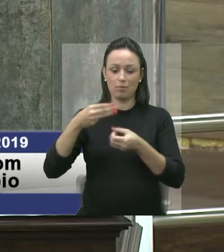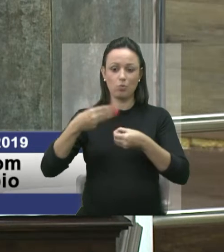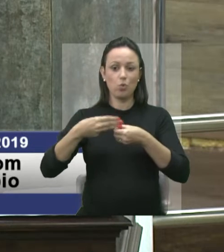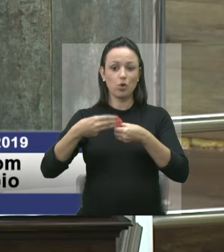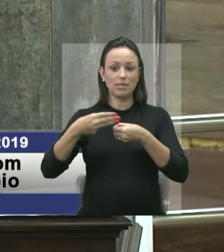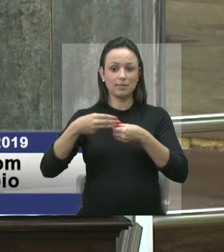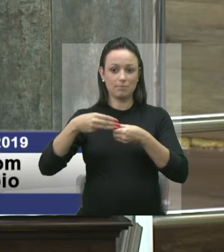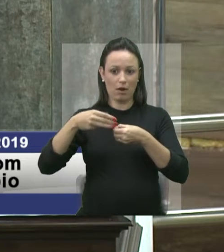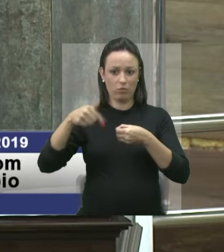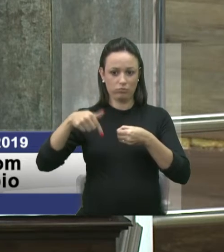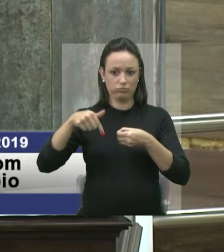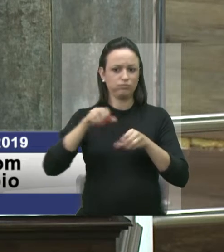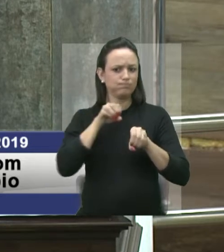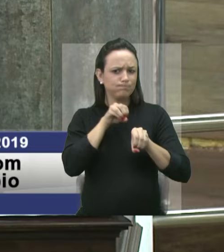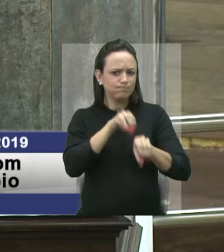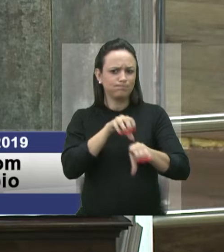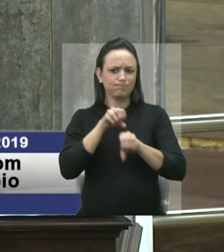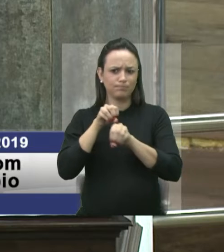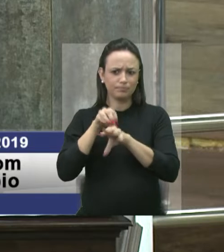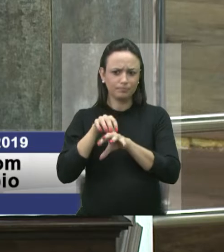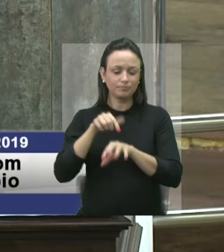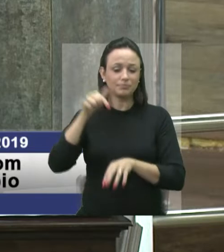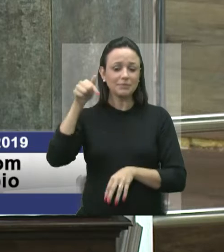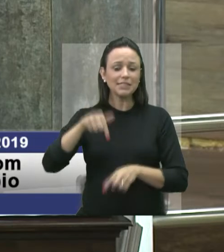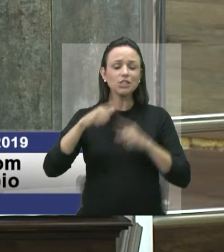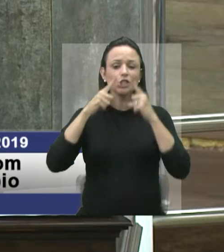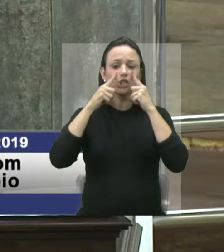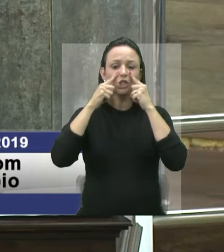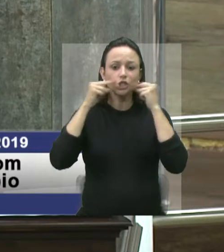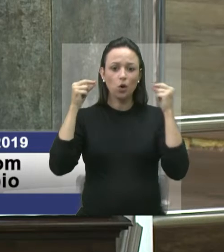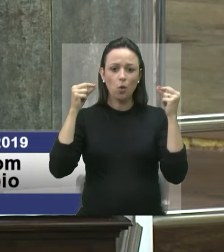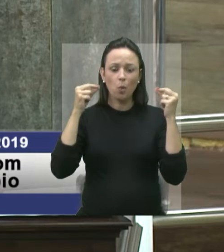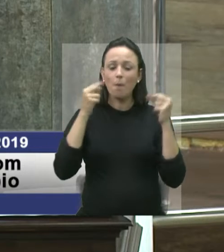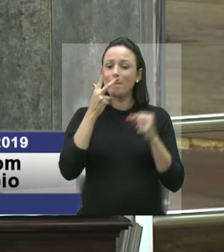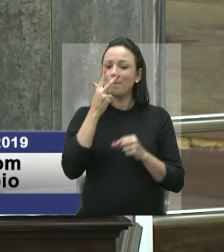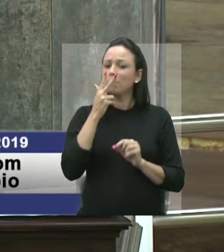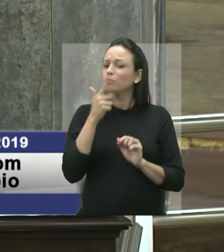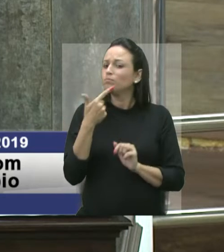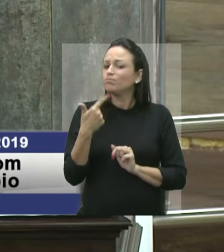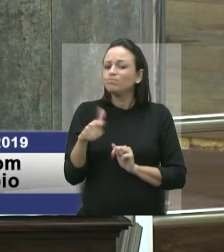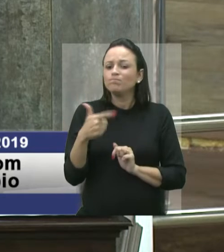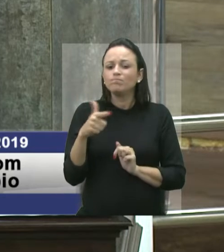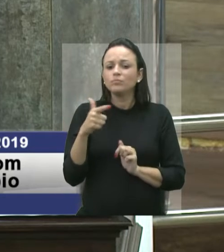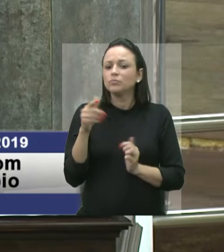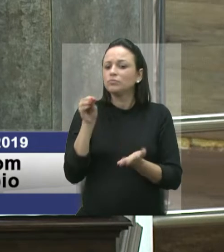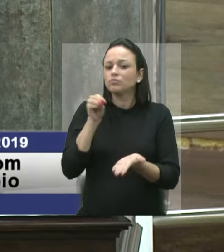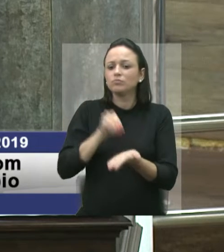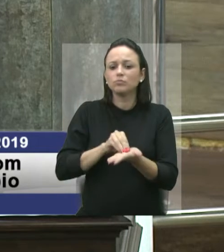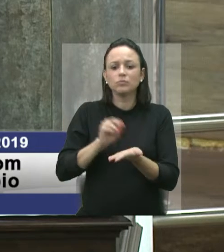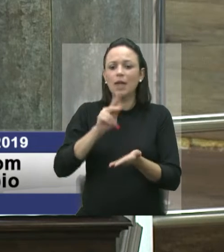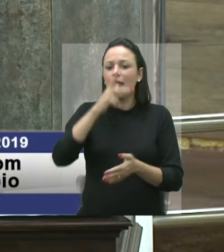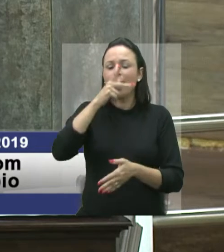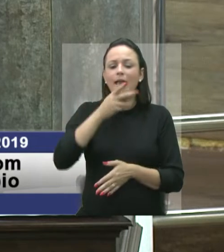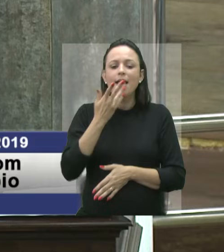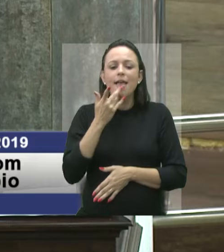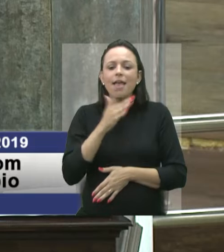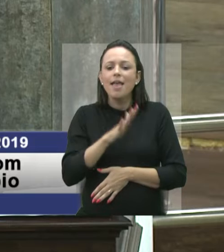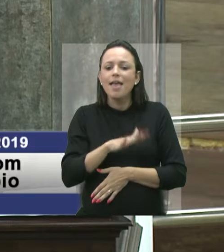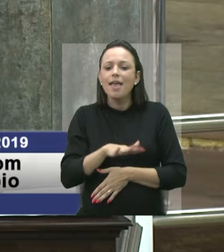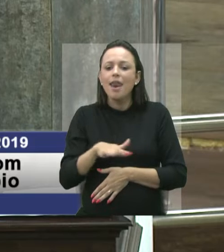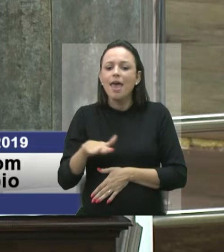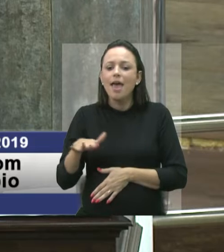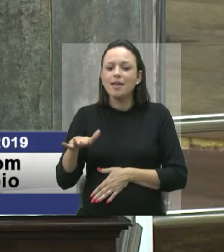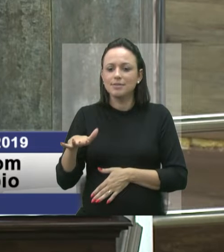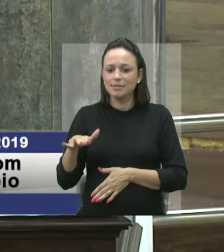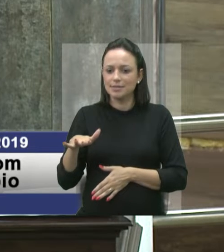Educação, atualmente a cidade de Jaú não há registro de crianças matriculadas na rede